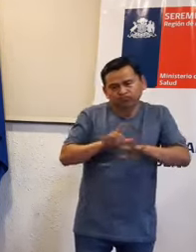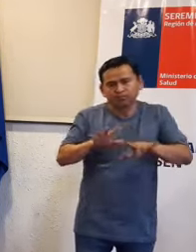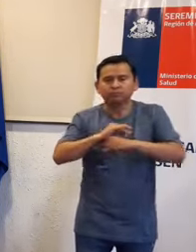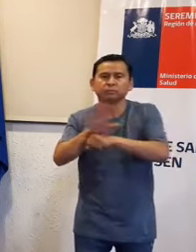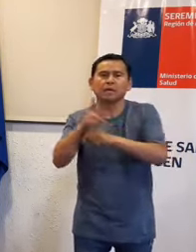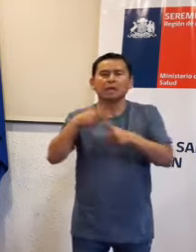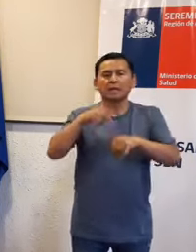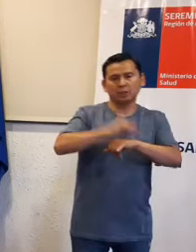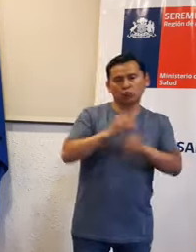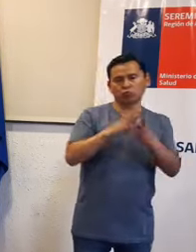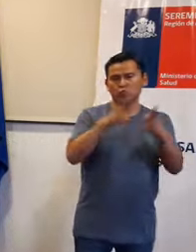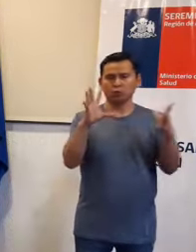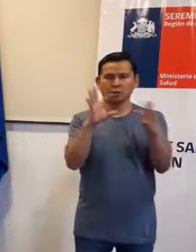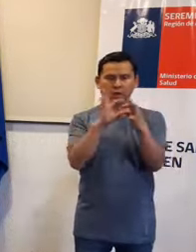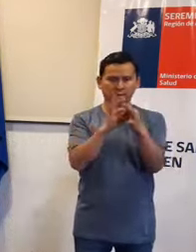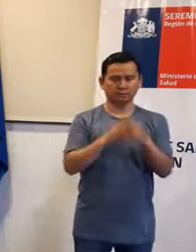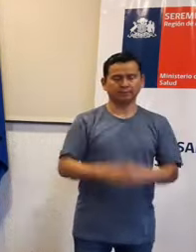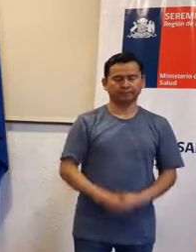muchas gracias